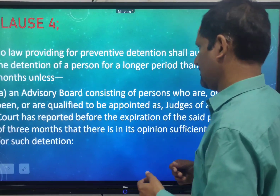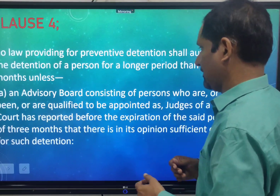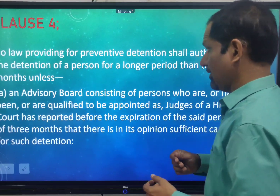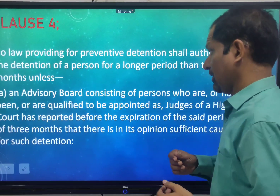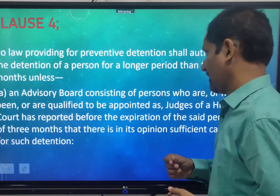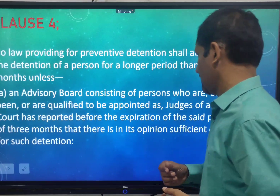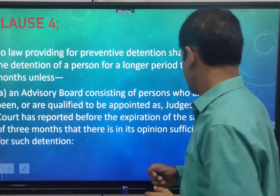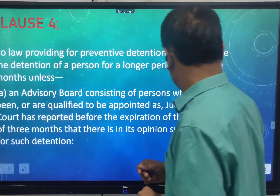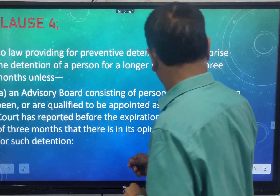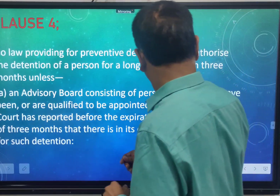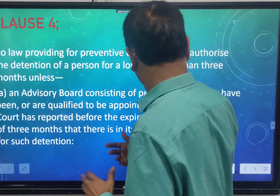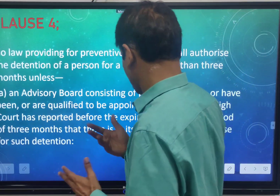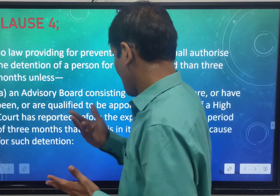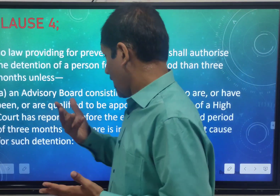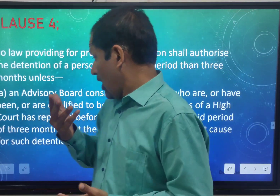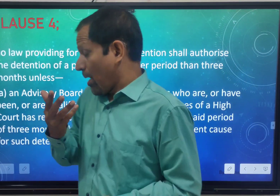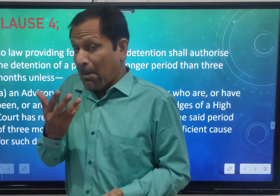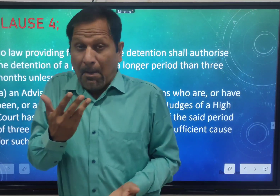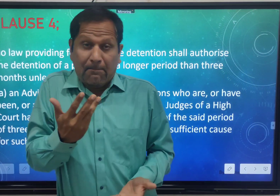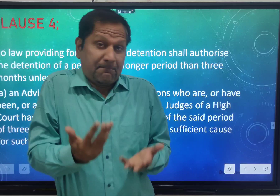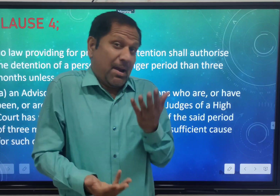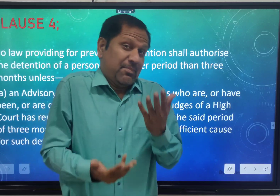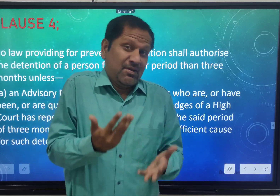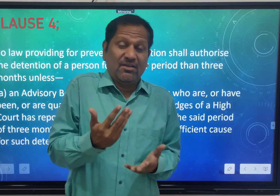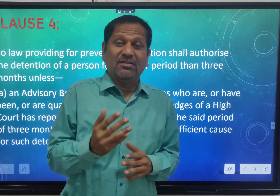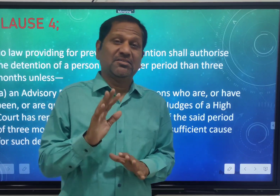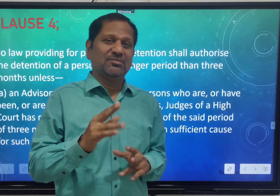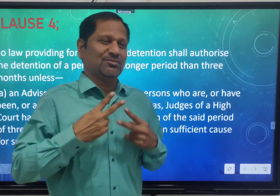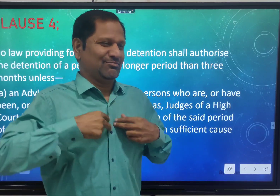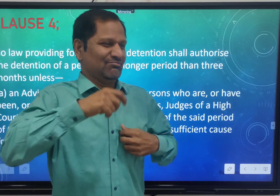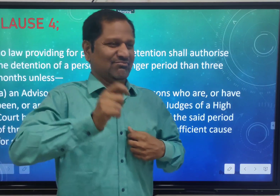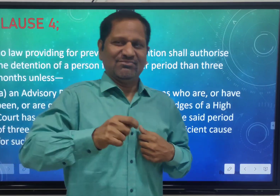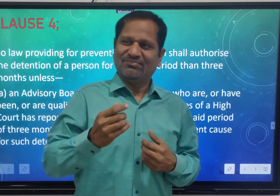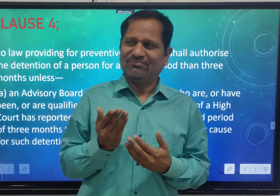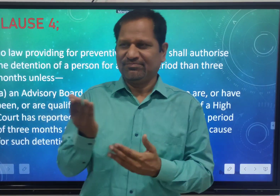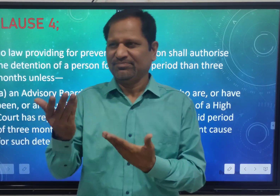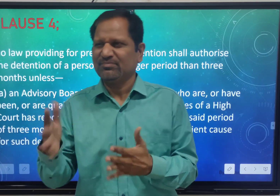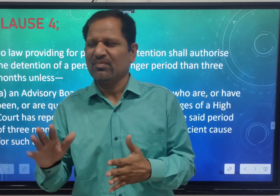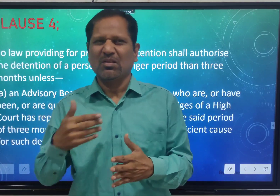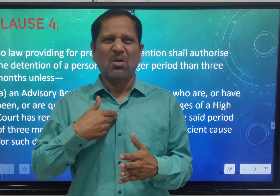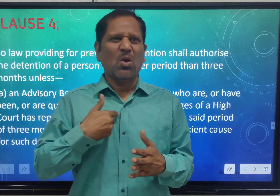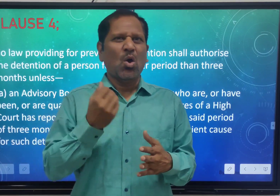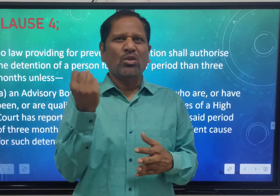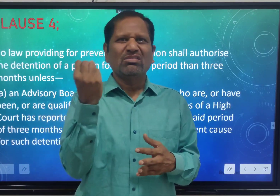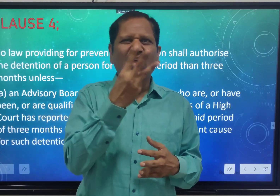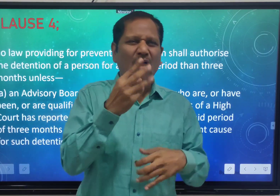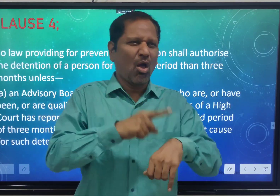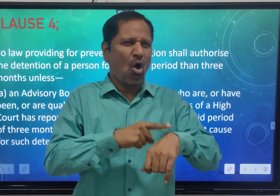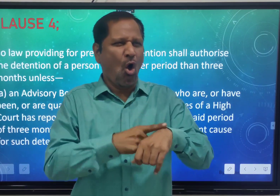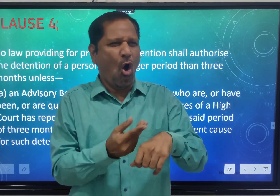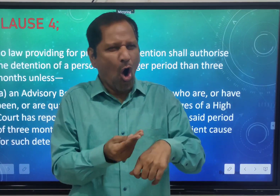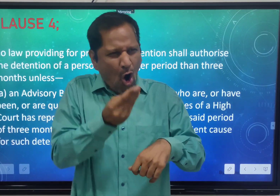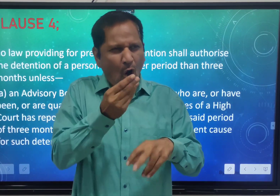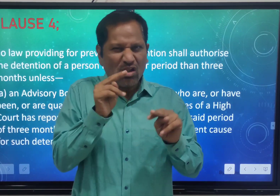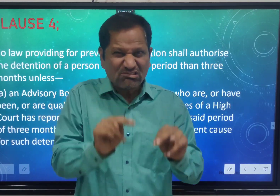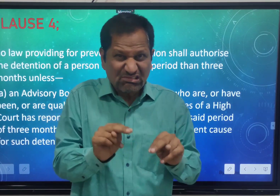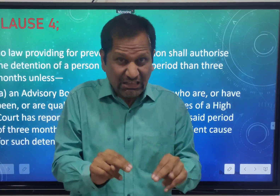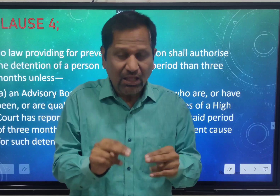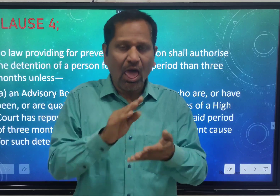तो वहाँ पर कुछ ना कुछ बहुत ठोस कारण होना चाहिए, तभी ये चीज़ संभव है। और